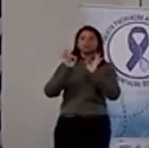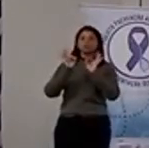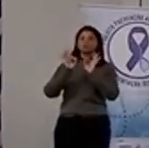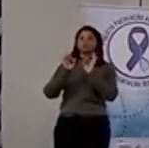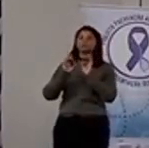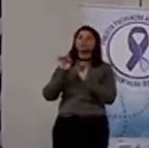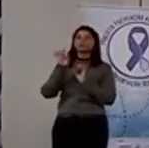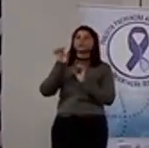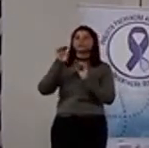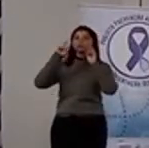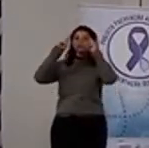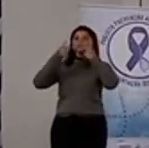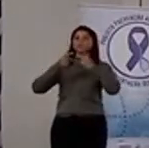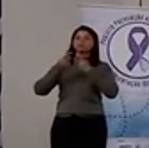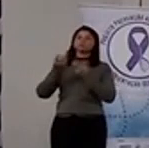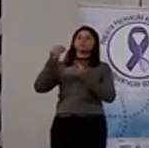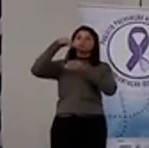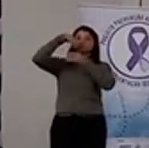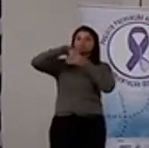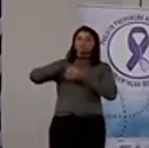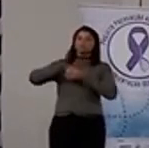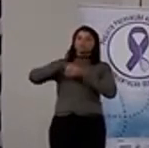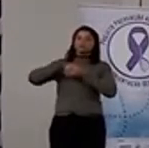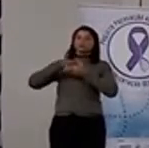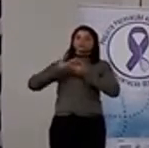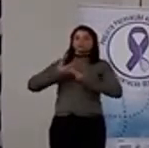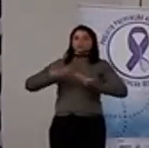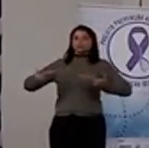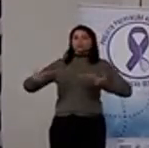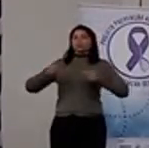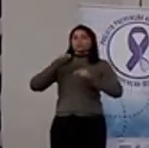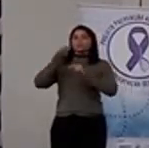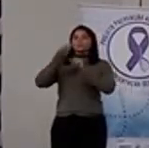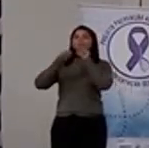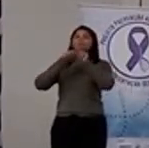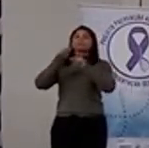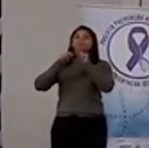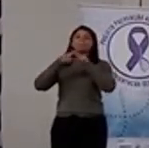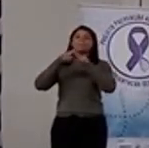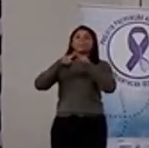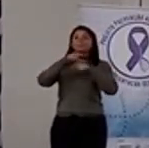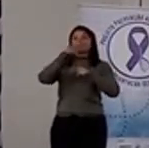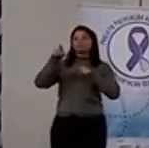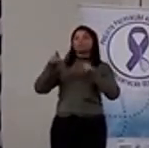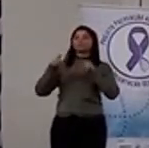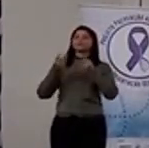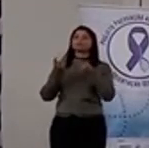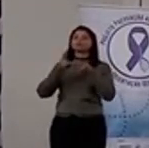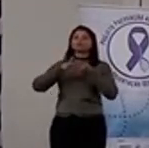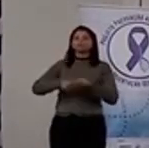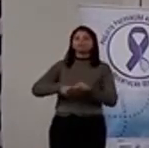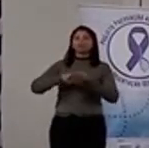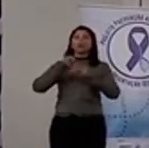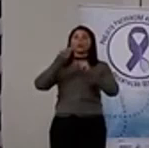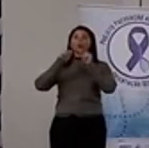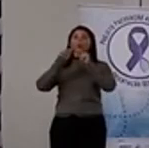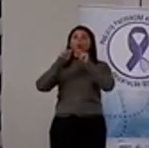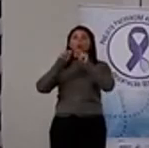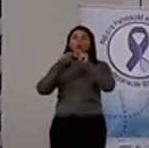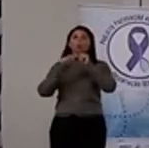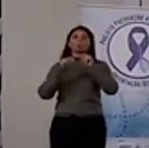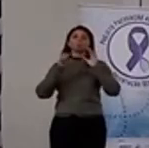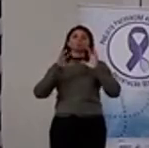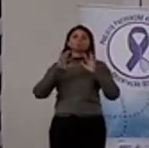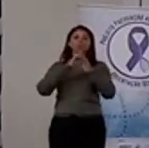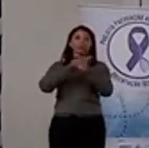as extremidades, porque a chance maior de você ficar preso é mexer na perna e os braços. Perceberam que move mais perna e braço